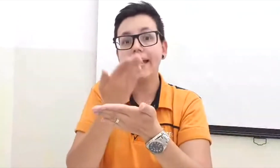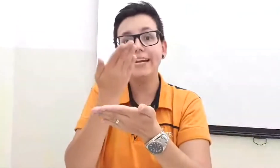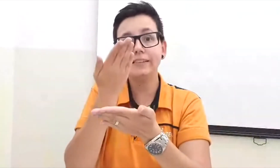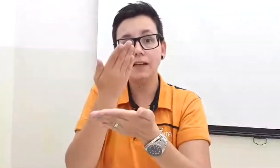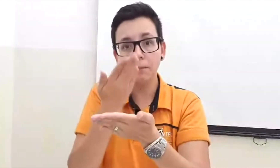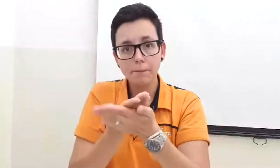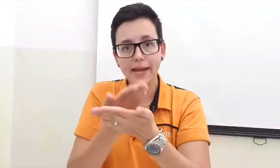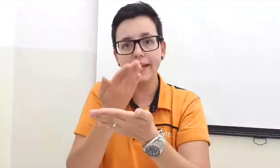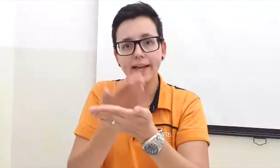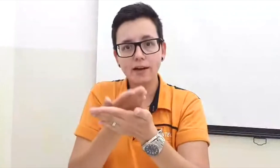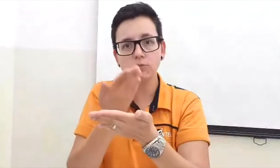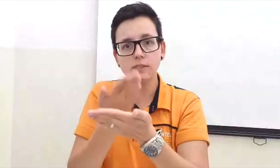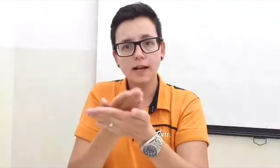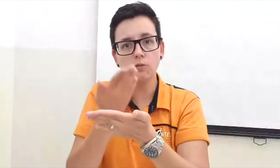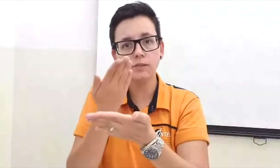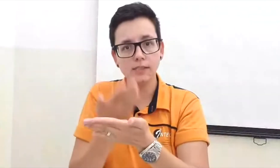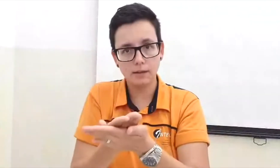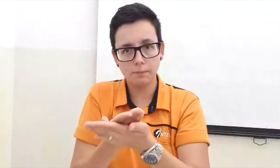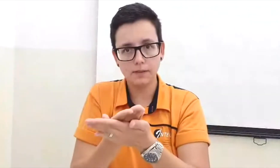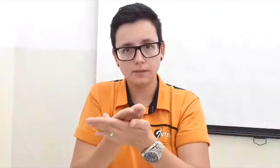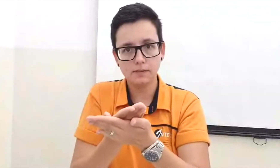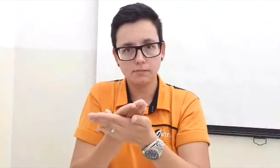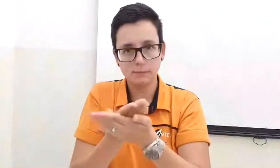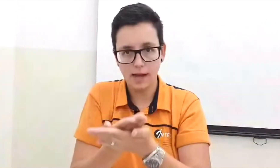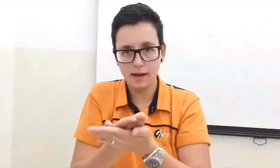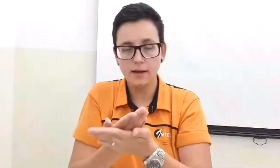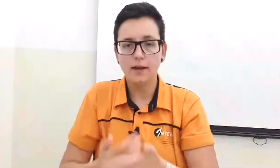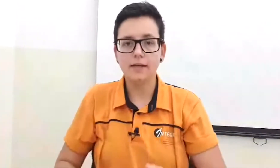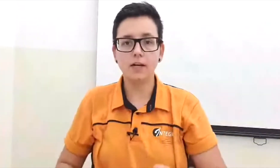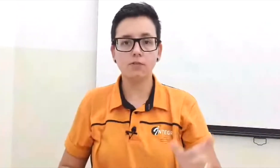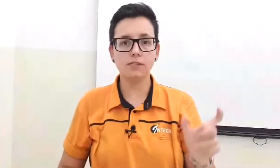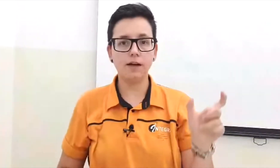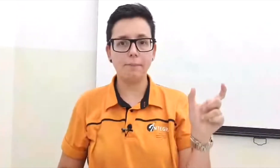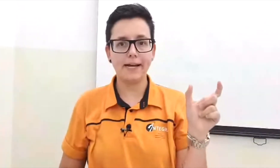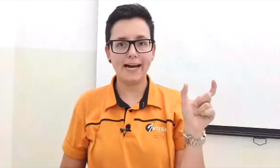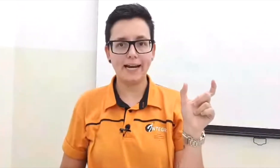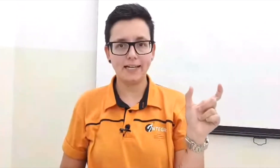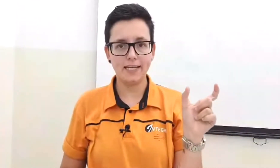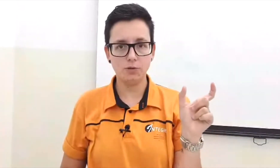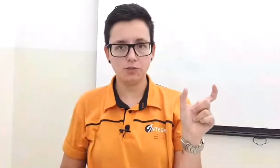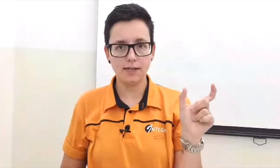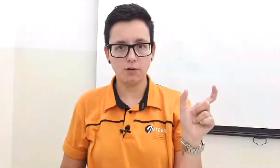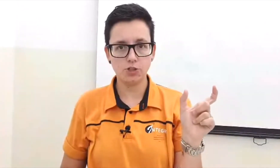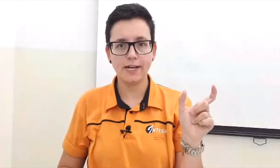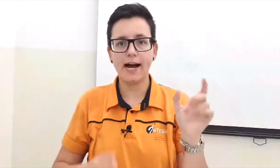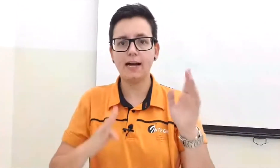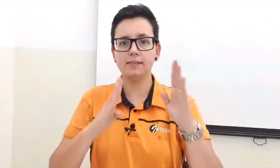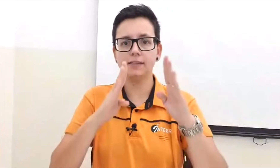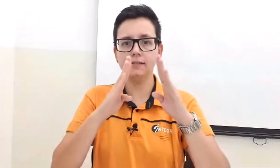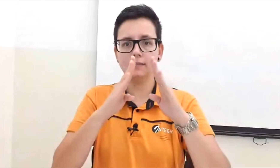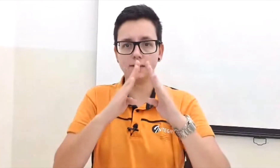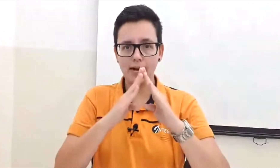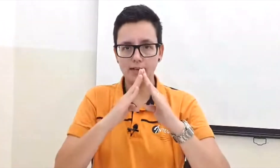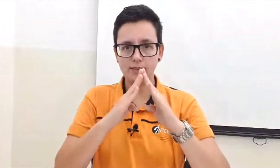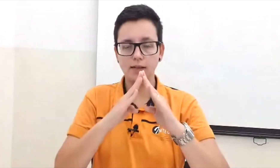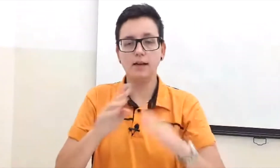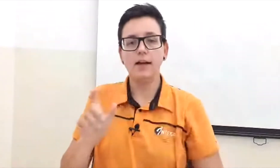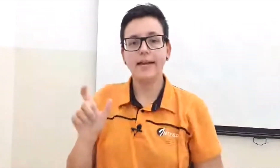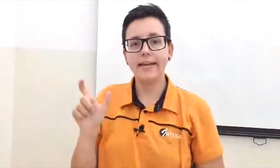Ele também é um sinal simples, tá? Então, você vai pegar aqui o sinal de casa, casa, e